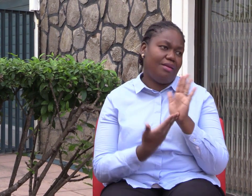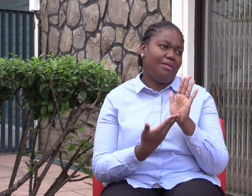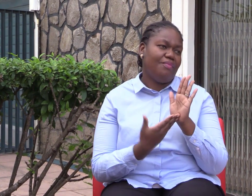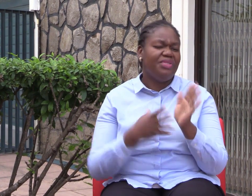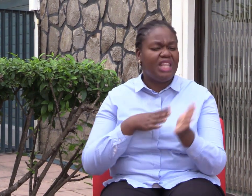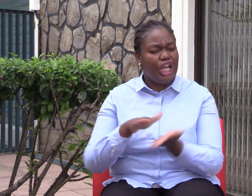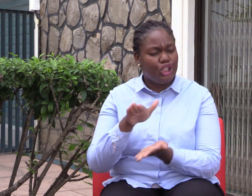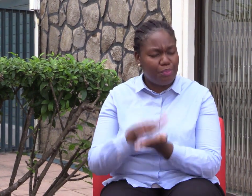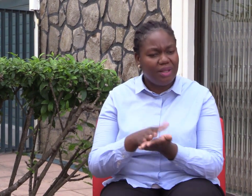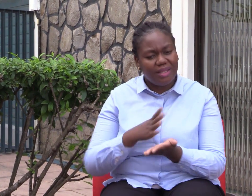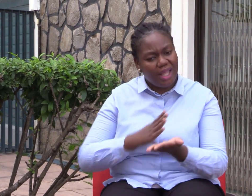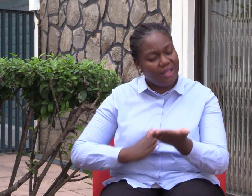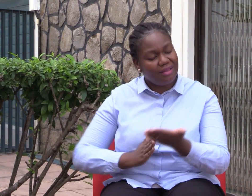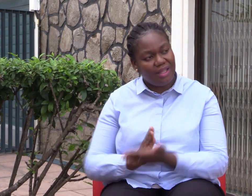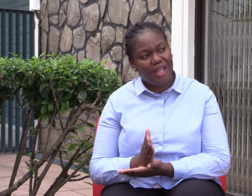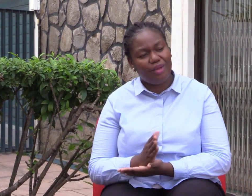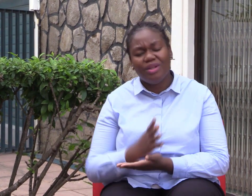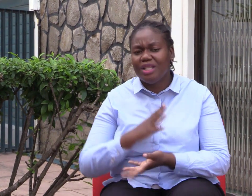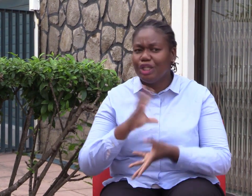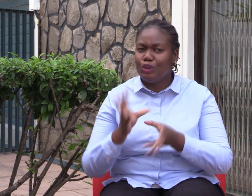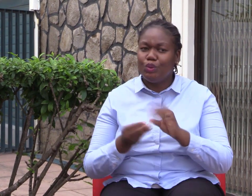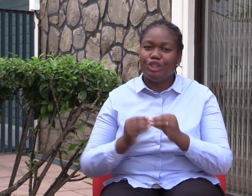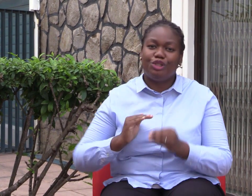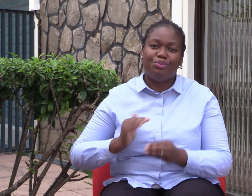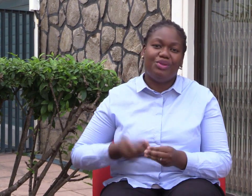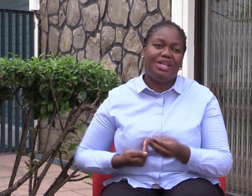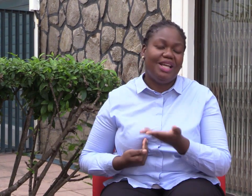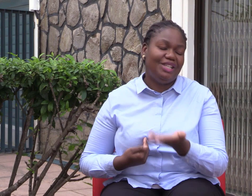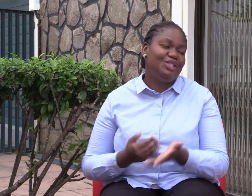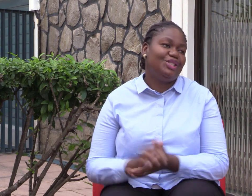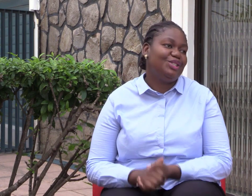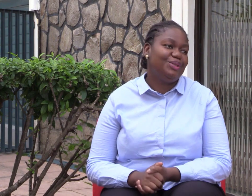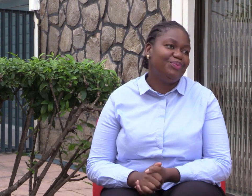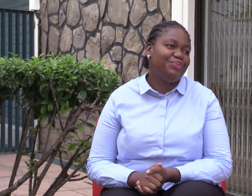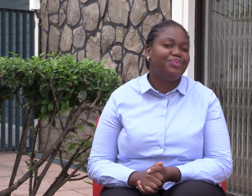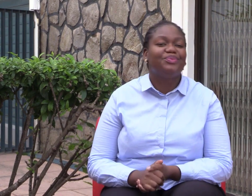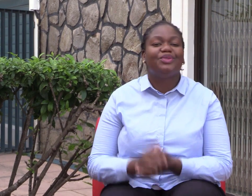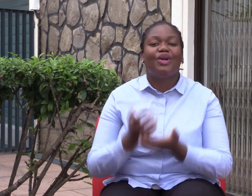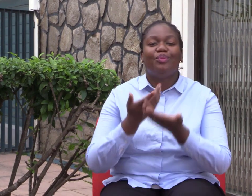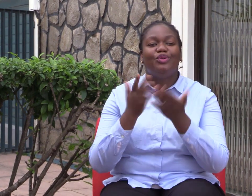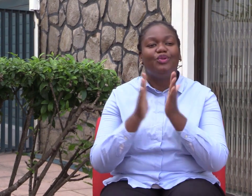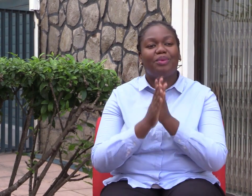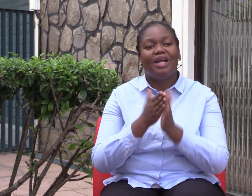devem usar muito mais os direitos que todas as mulheres têm e